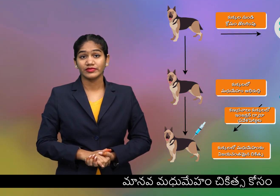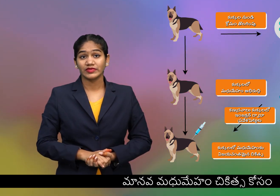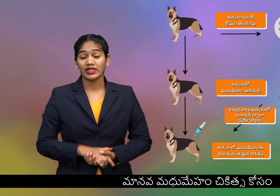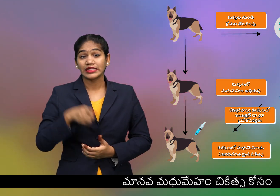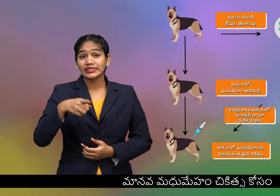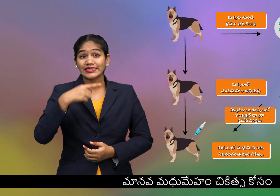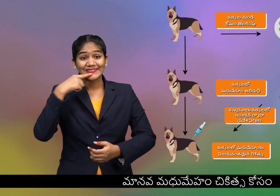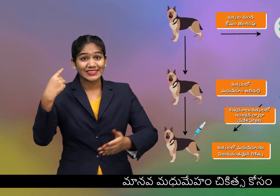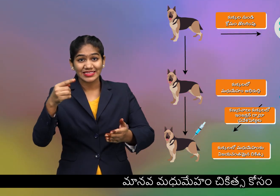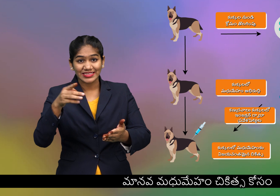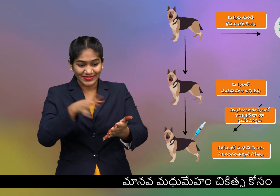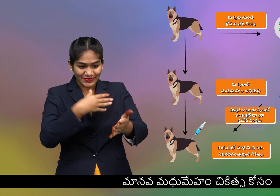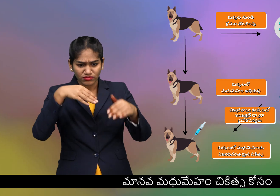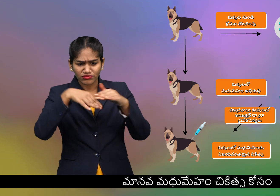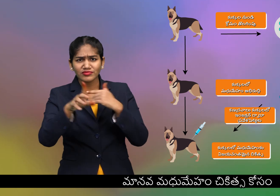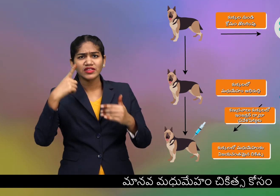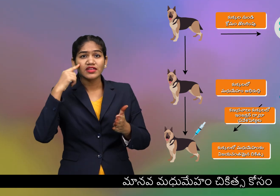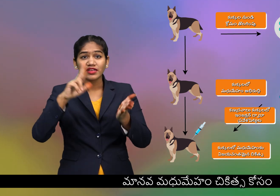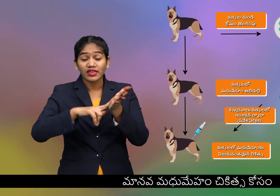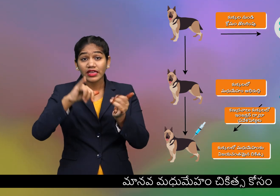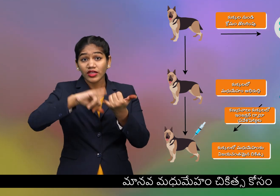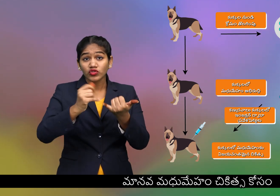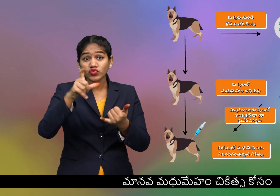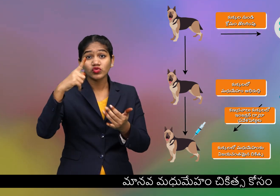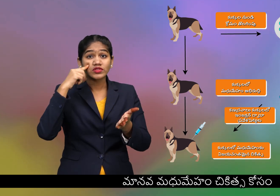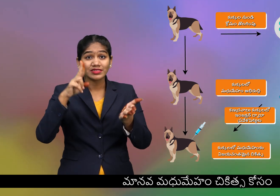మానవ మధుమేహం చికిత్స కోసం